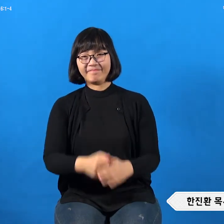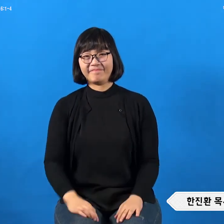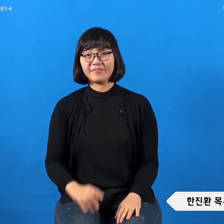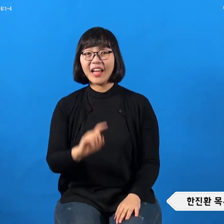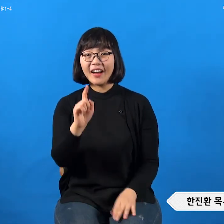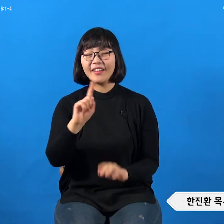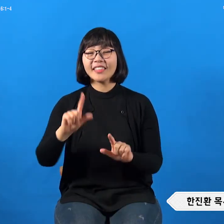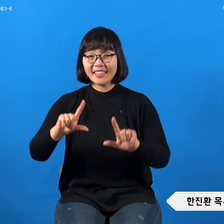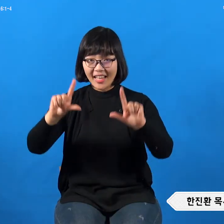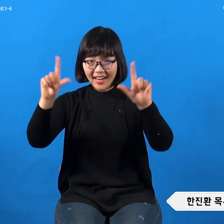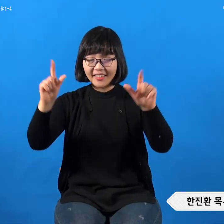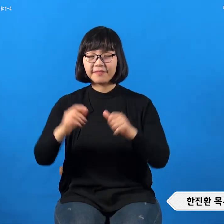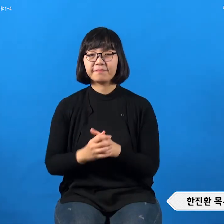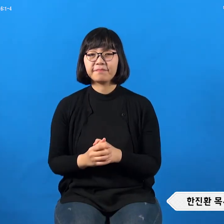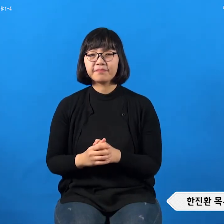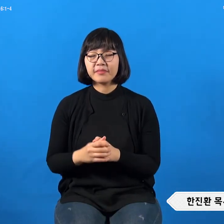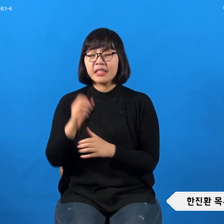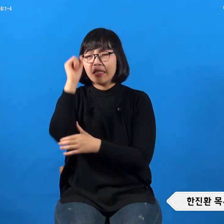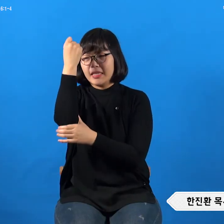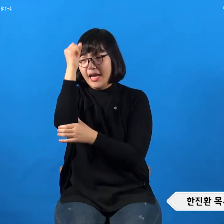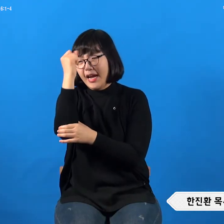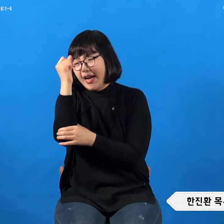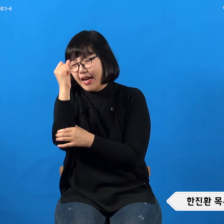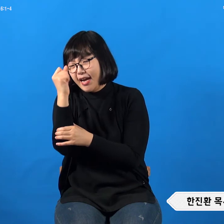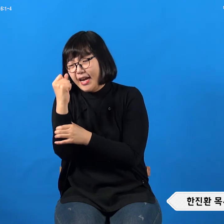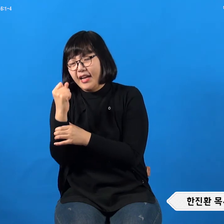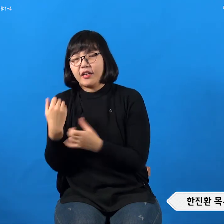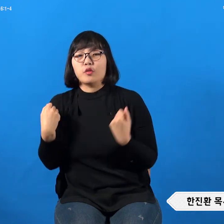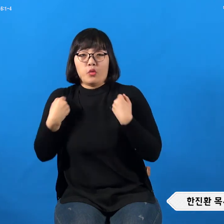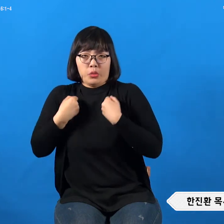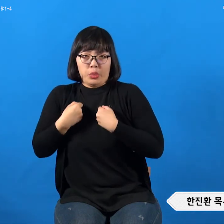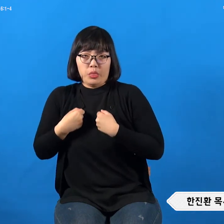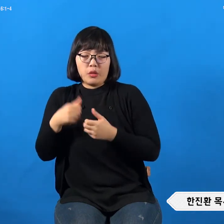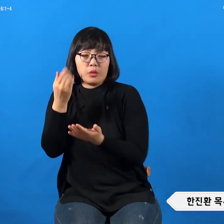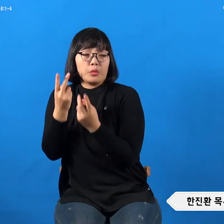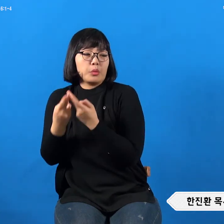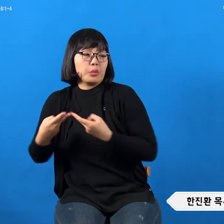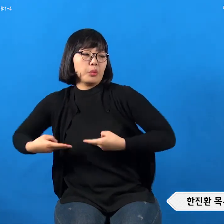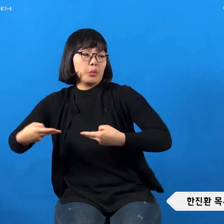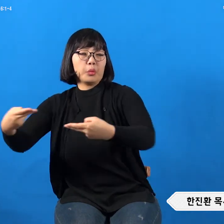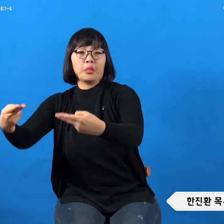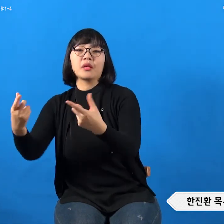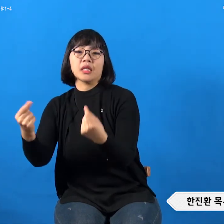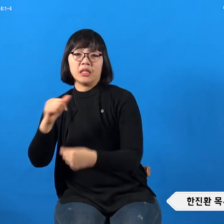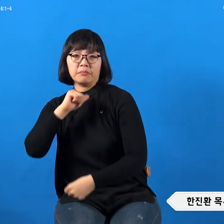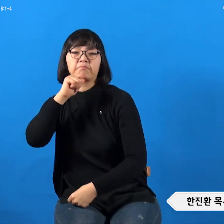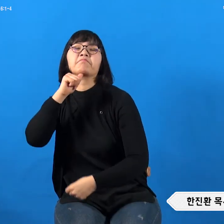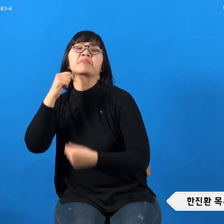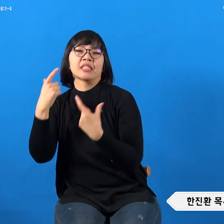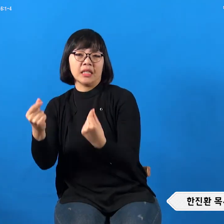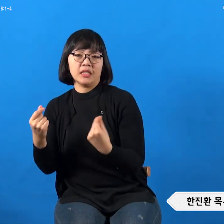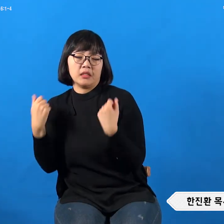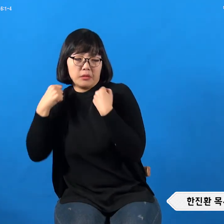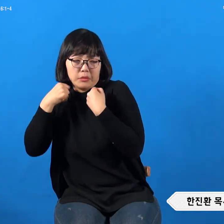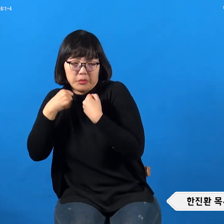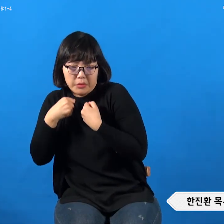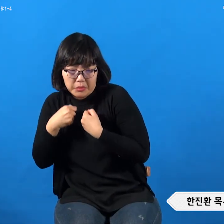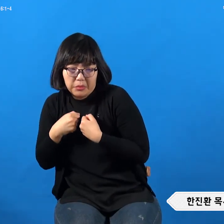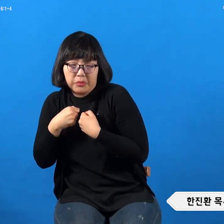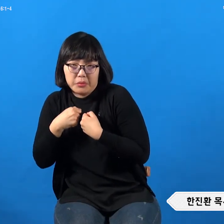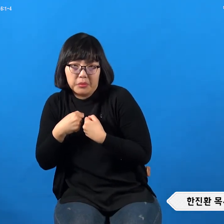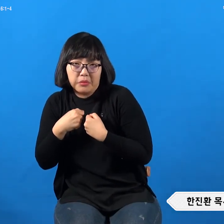어느 날 아침에 허름한 노숙자처럼 그렇게 변장을 하고는 부촌에 사는 조카